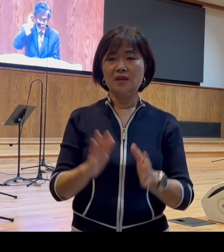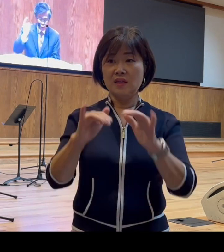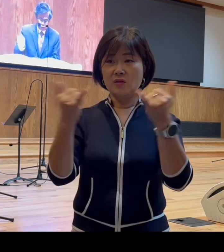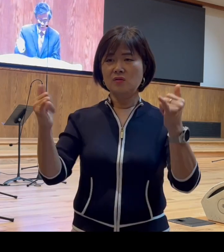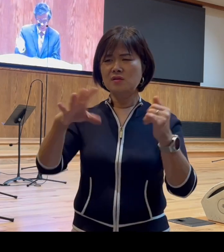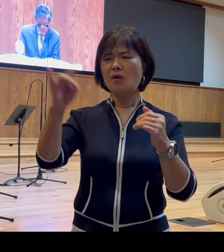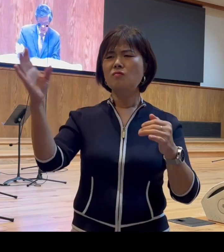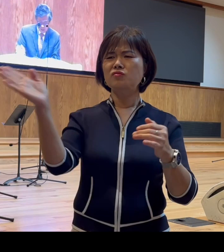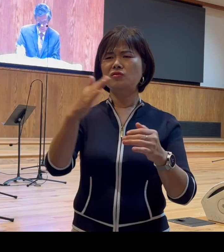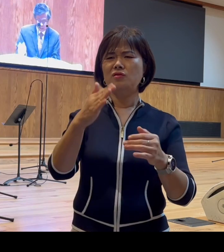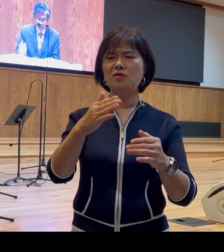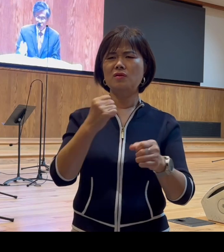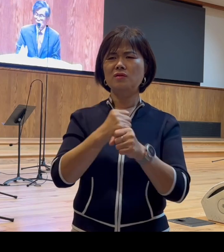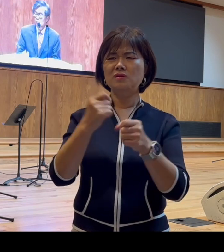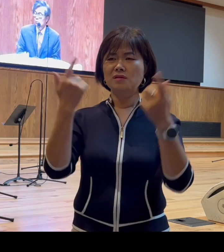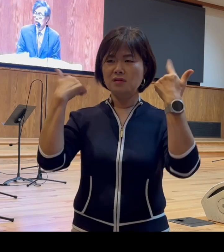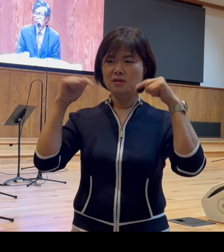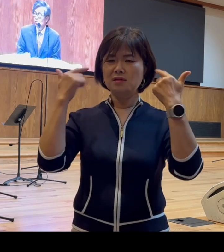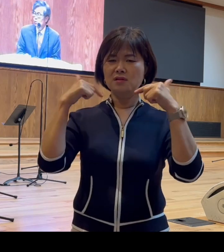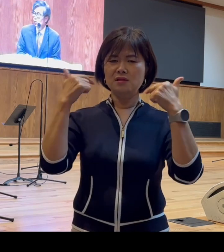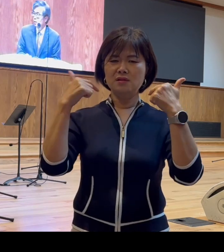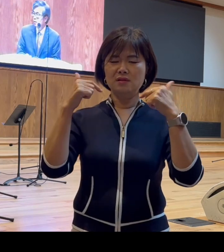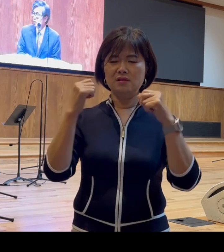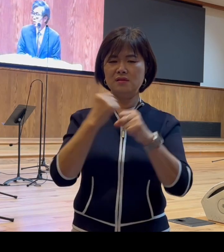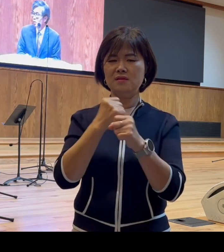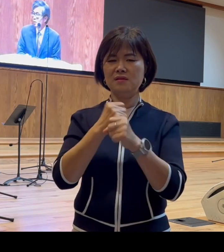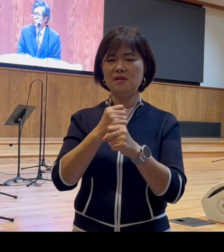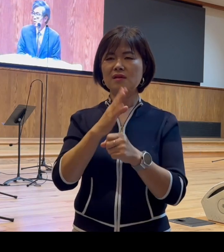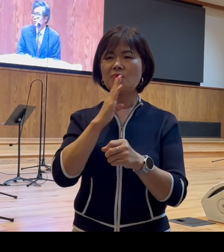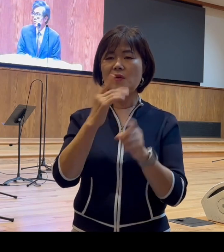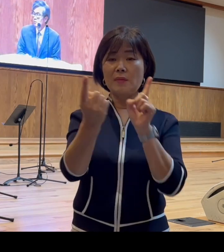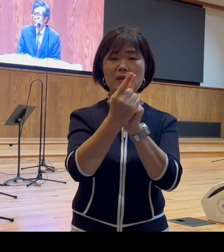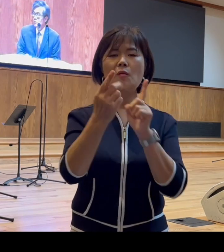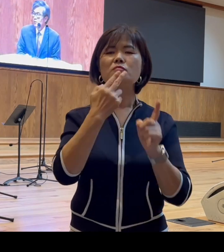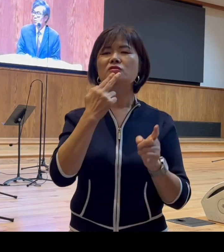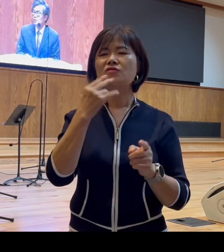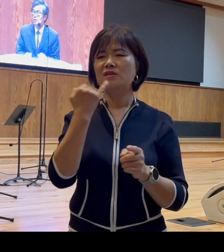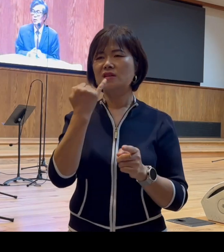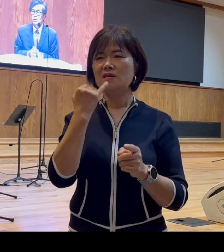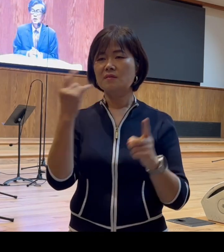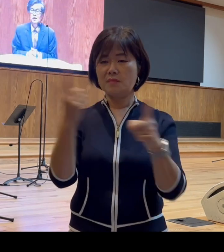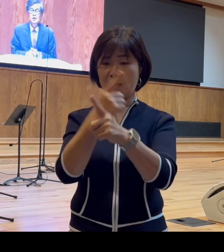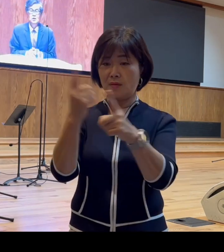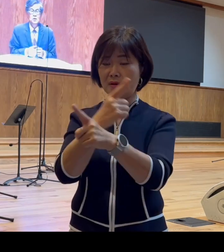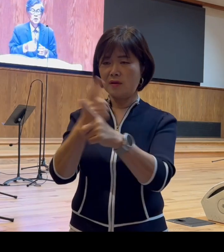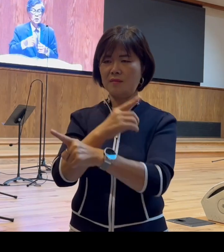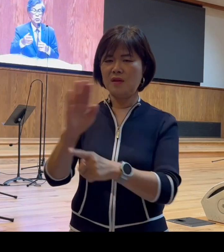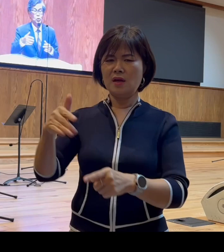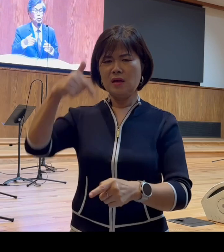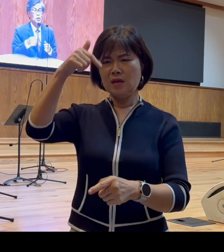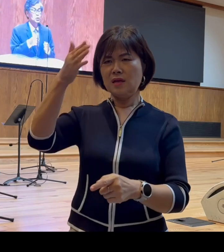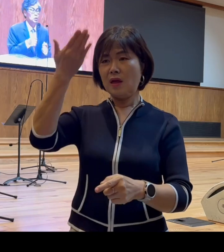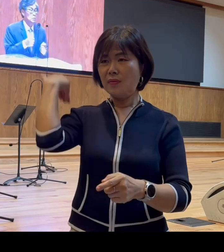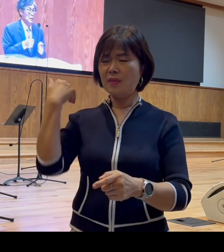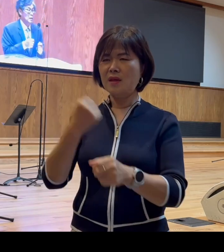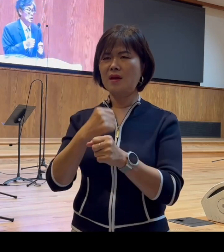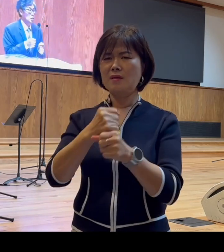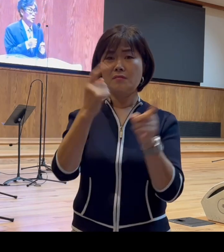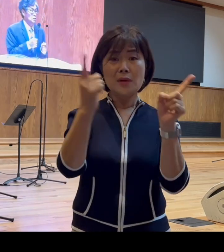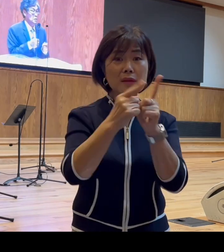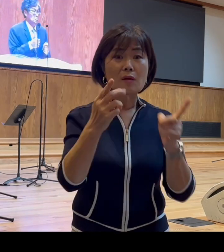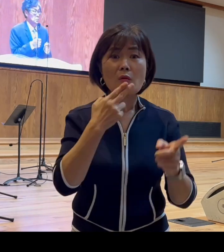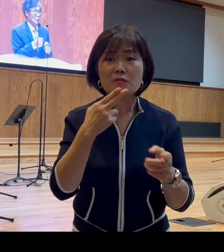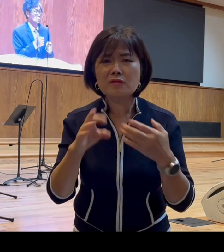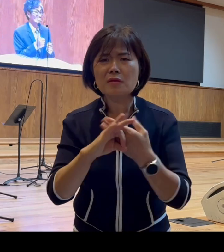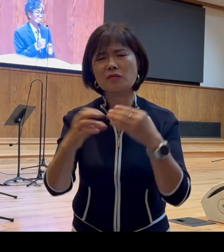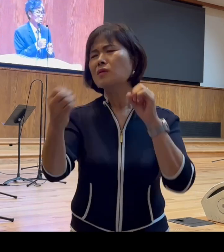인류는 시초부터 내내 비대면 방향으로 변화를 계속해 왔습니다. 여러분 생각해 보세요. 옛날에는 뭐 소통하려고 그러면 만나지